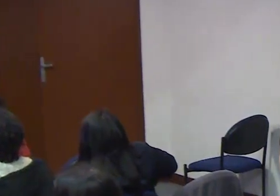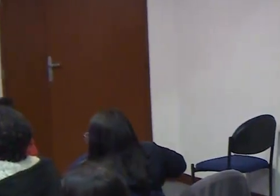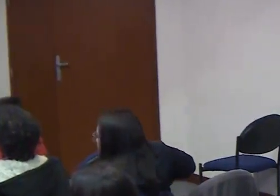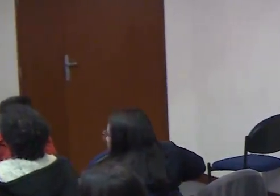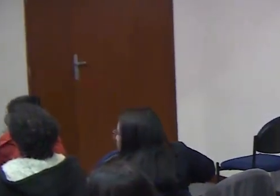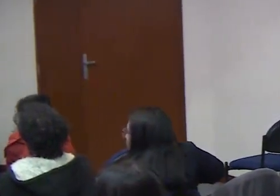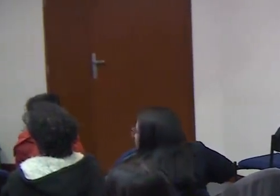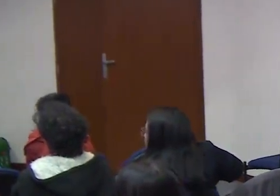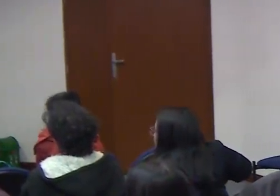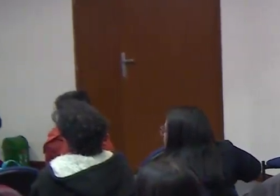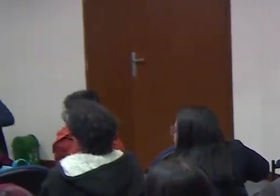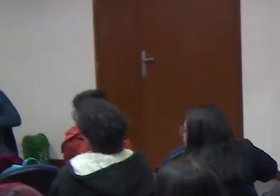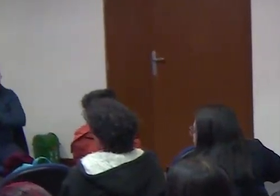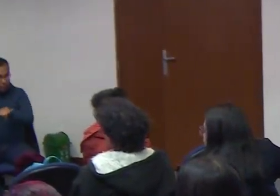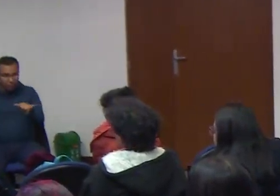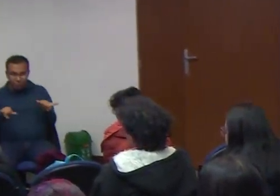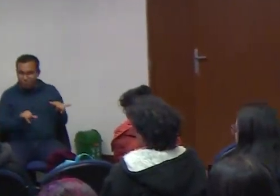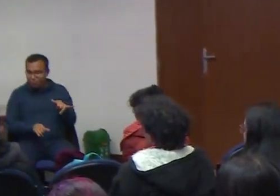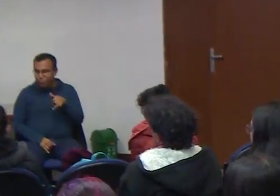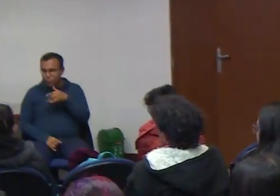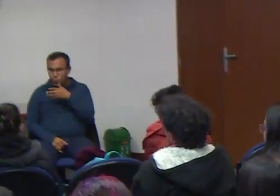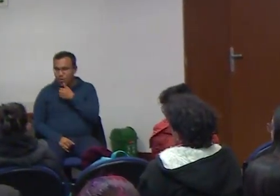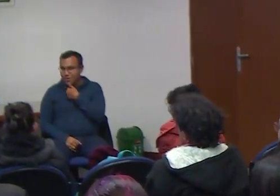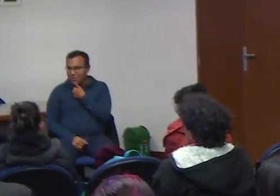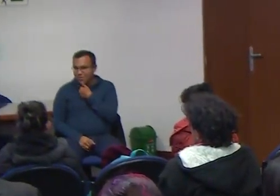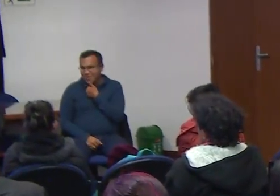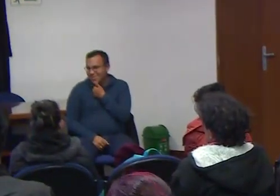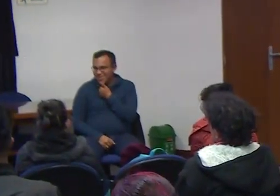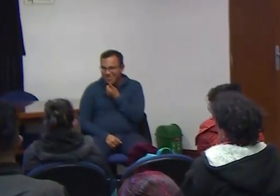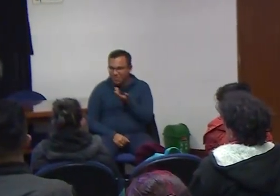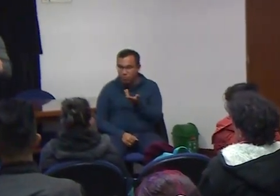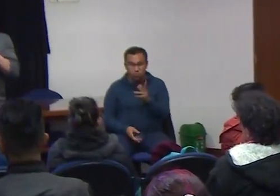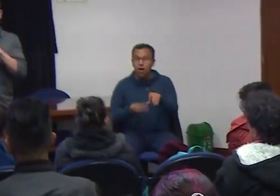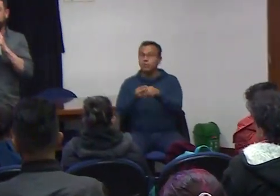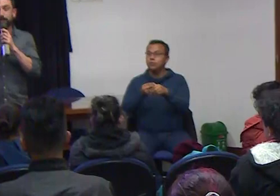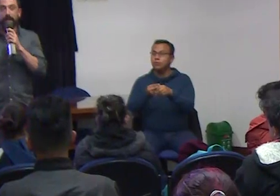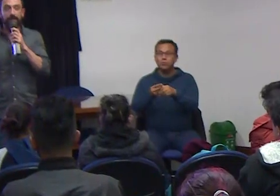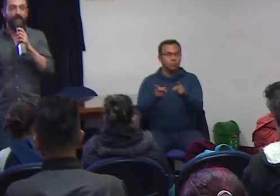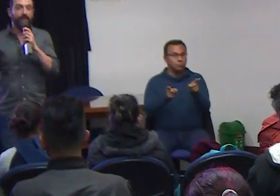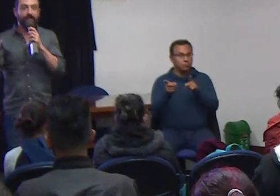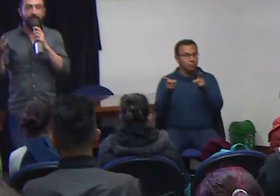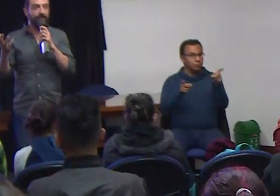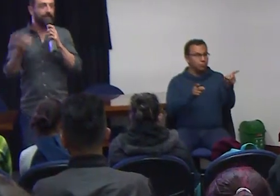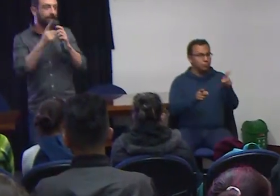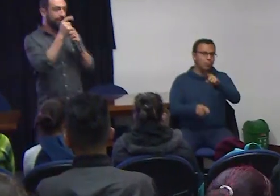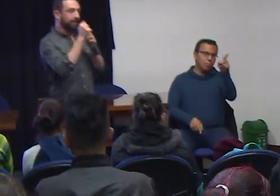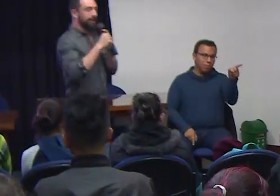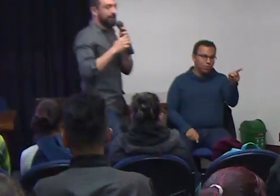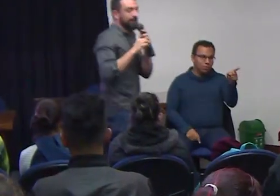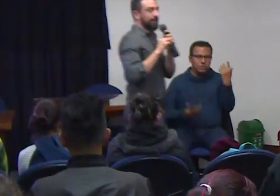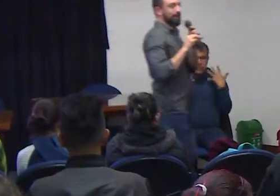definitivamente somos muy distintos y sentimos cosas muy alguien más quiere compartir su